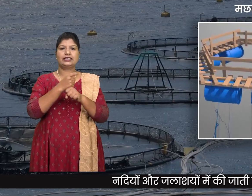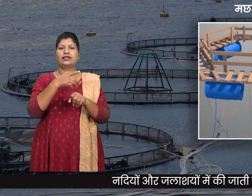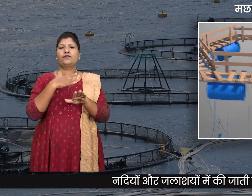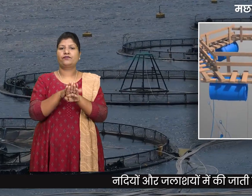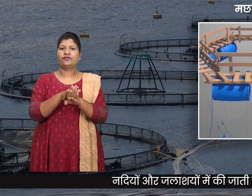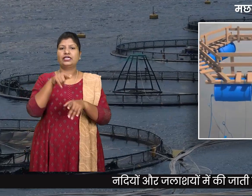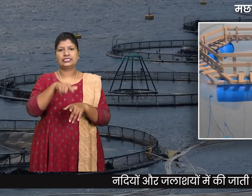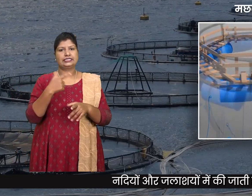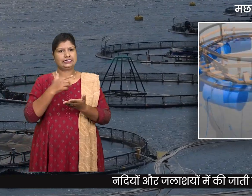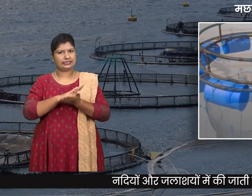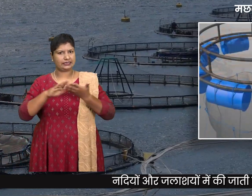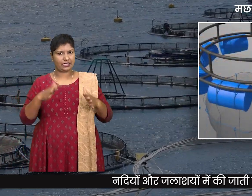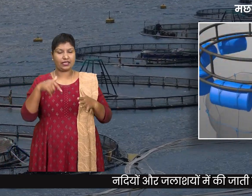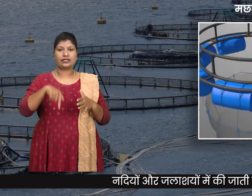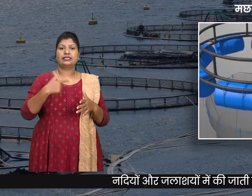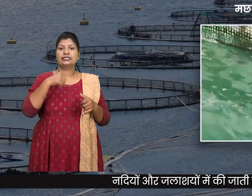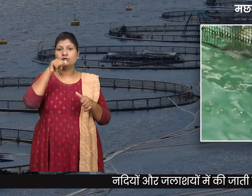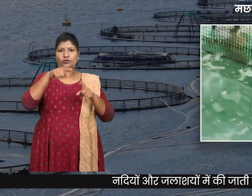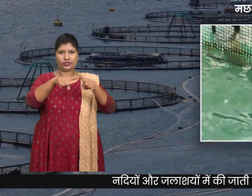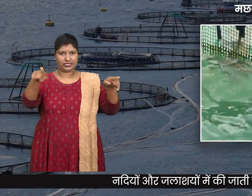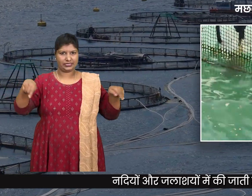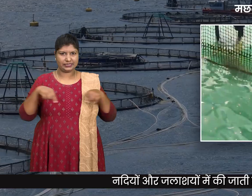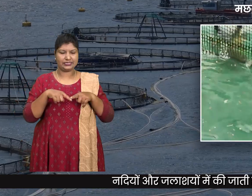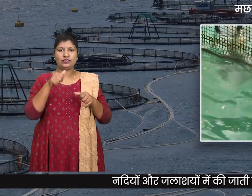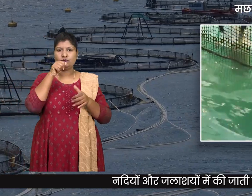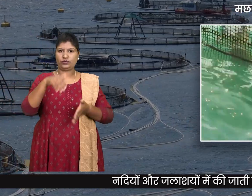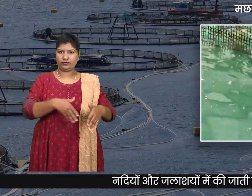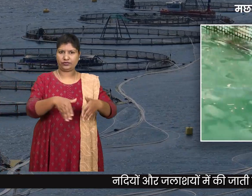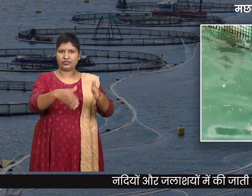नदियों और जलाशयों में की जाती है।